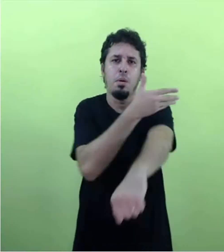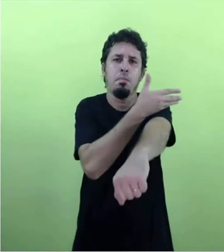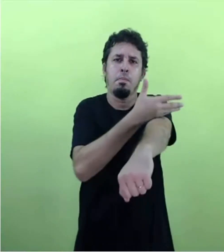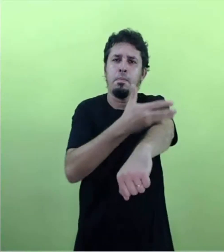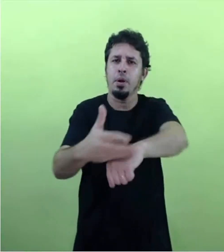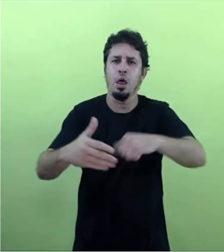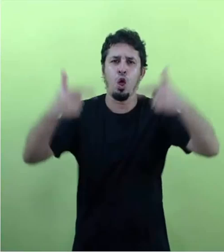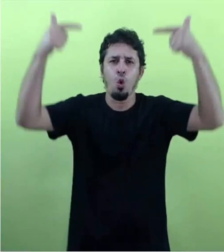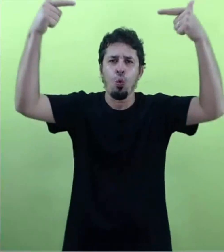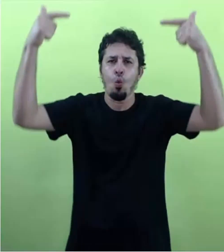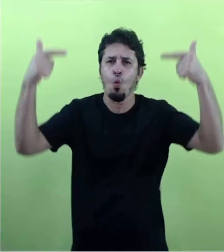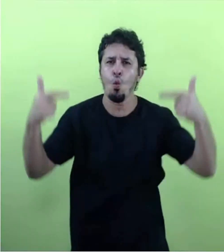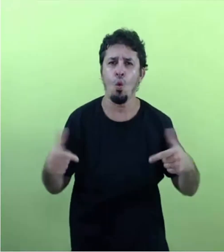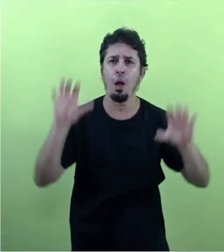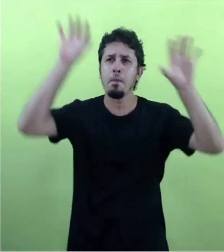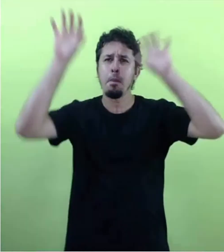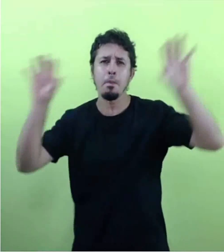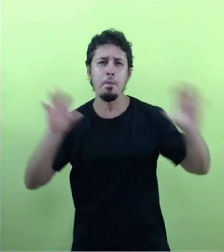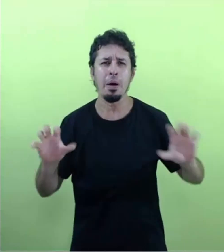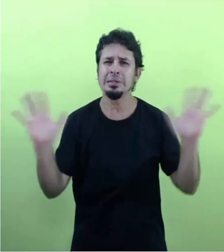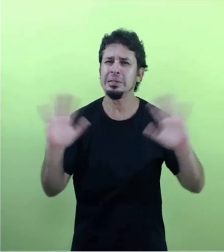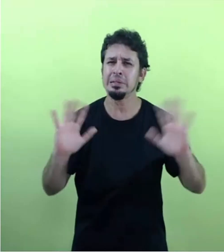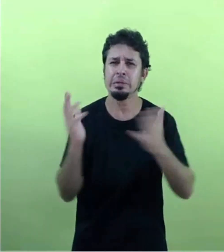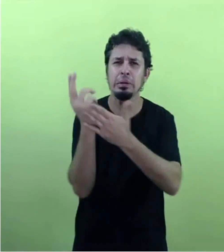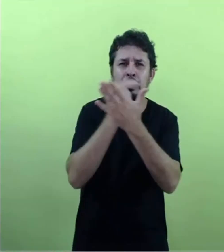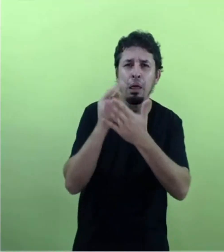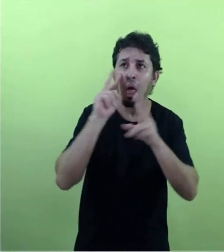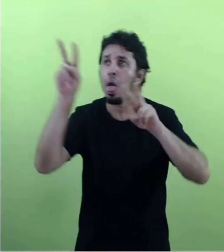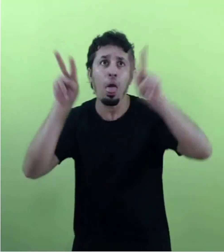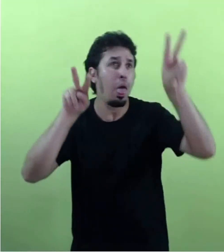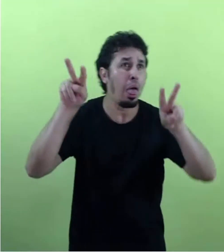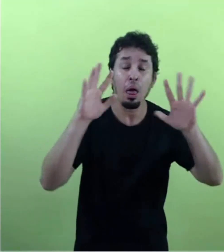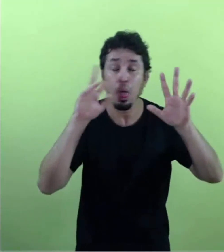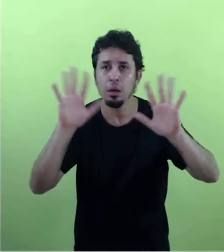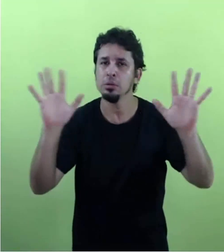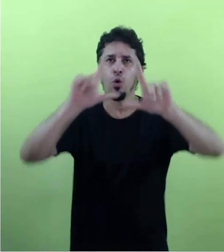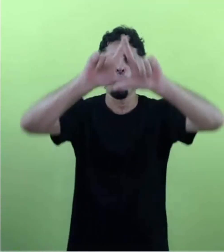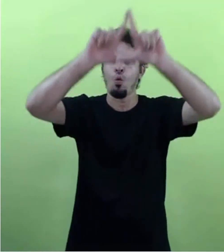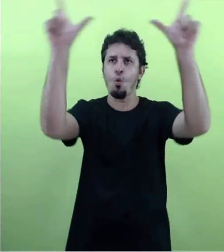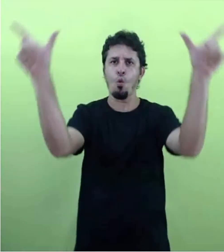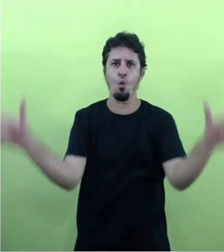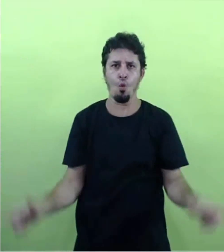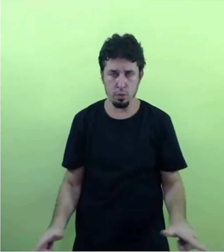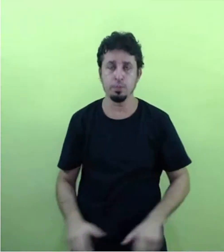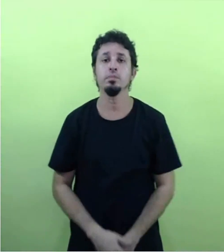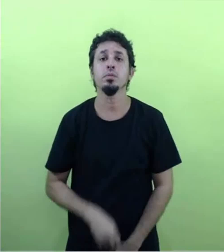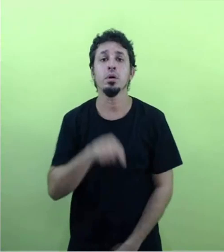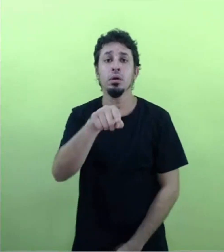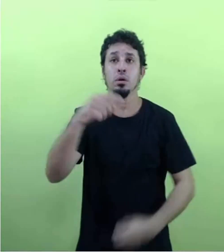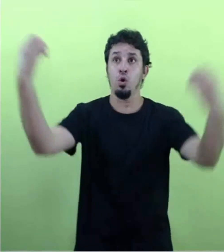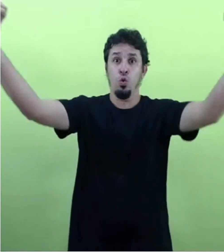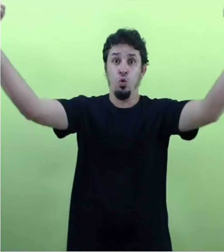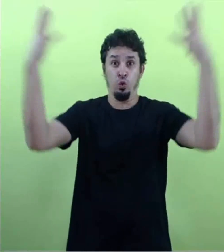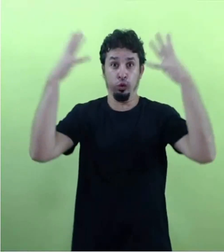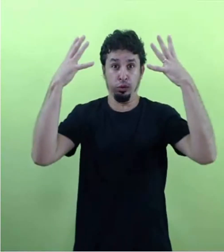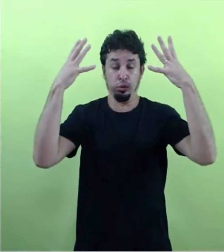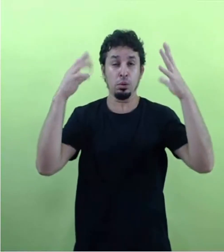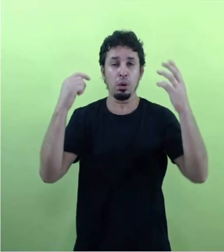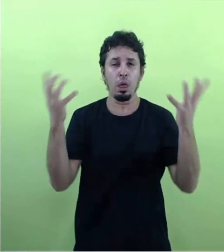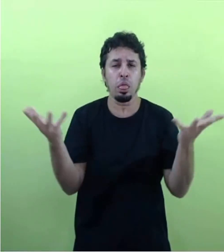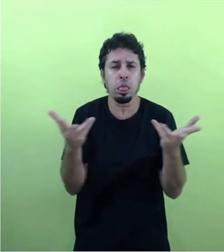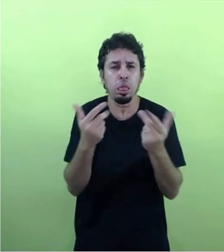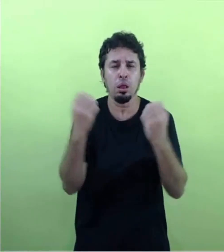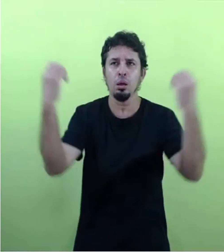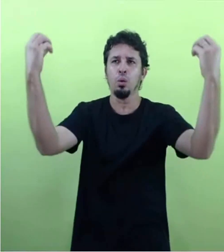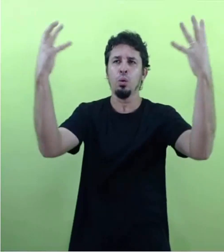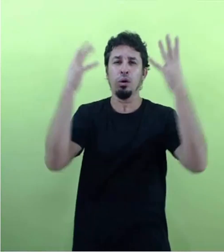sem desenhos, objetos ou qualquer outro item que chame a atenção. A iluminação deve ser